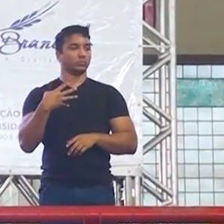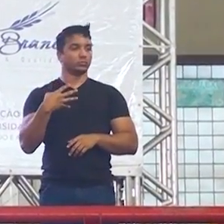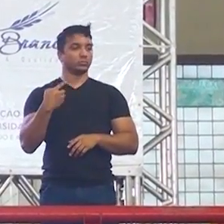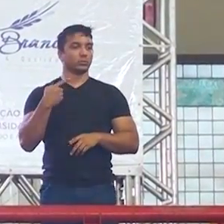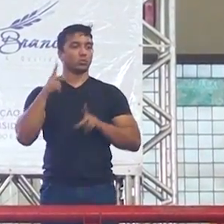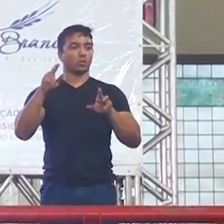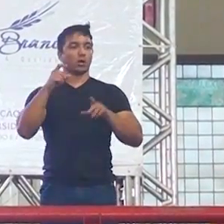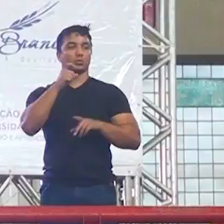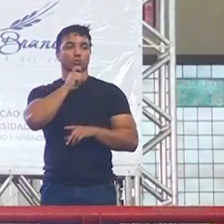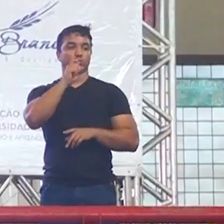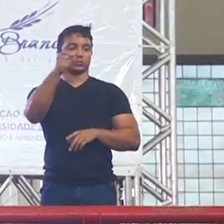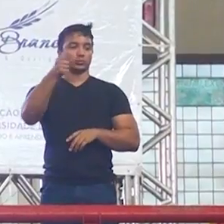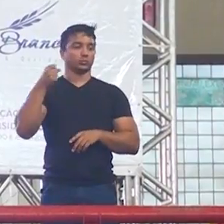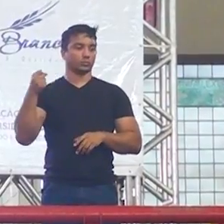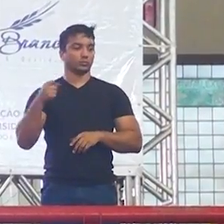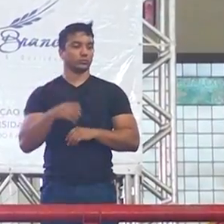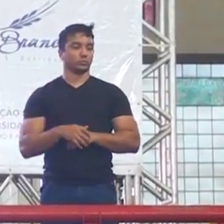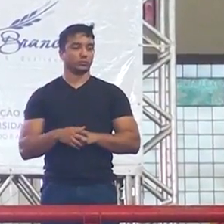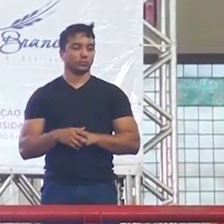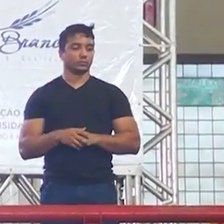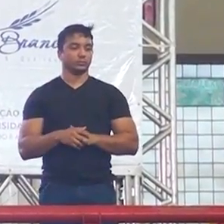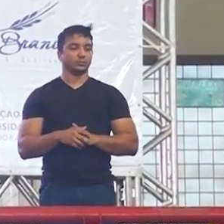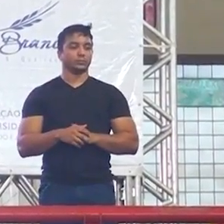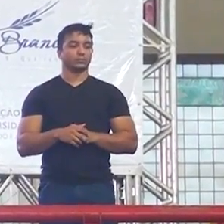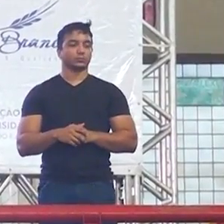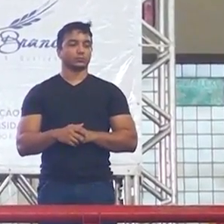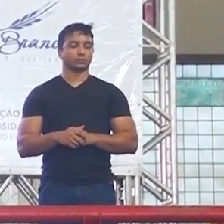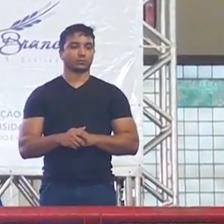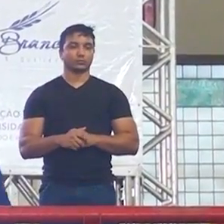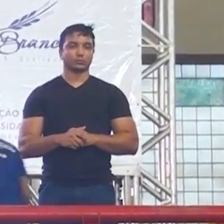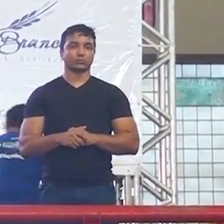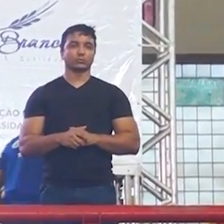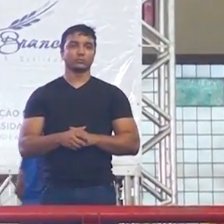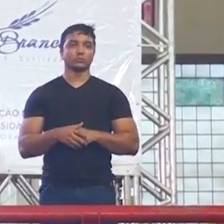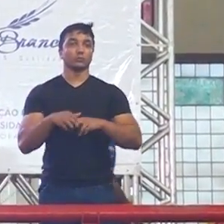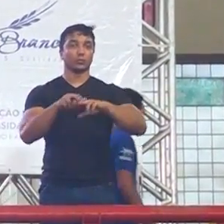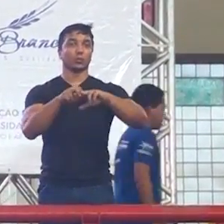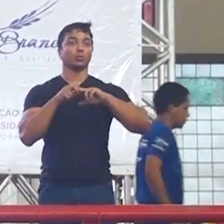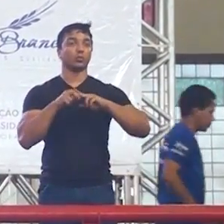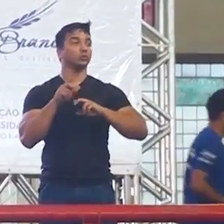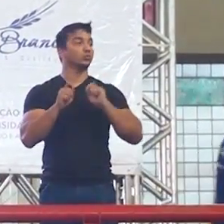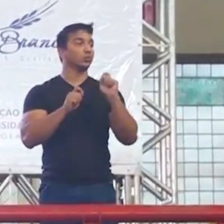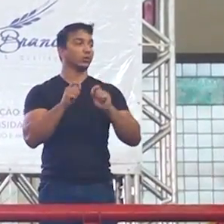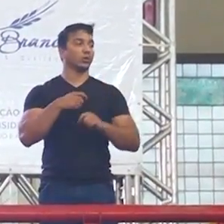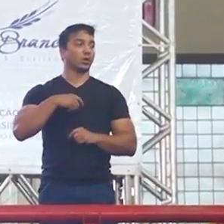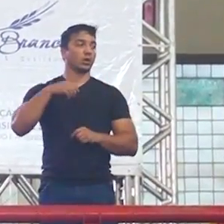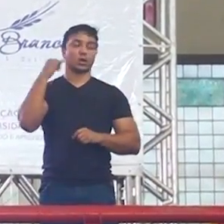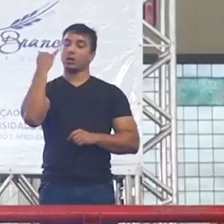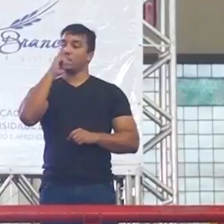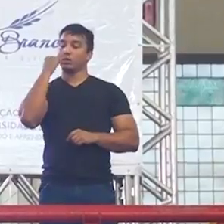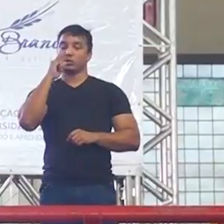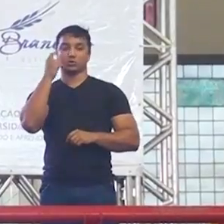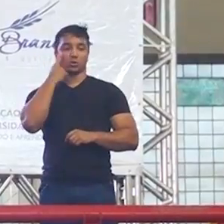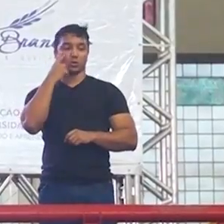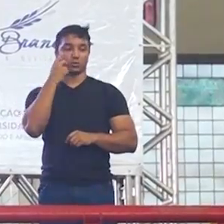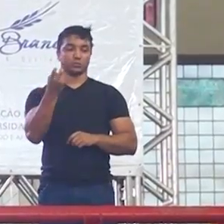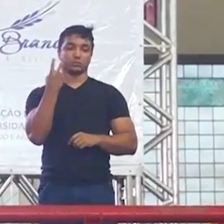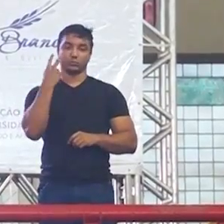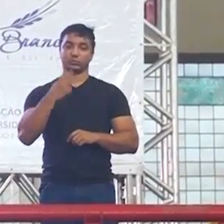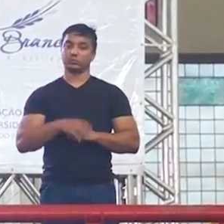dia são quantas horas? 24 horas. Por isso que fica energia, olha o que eu